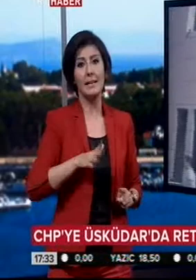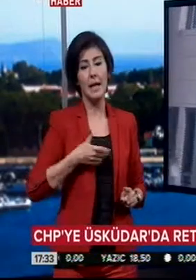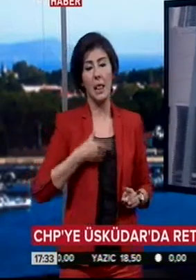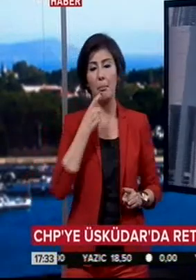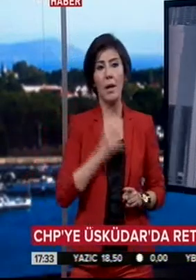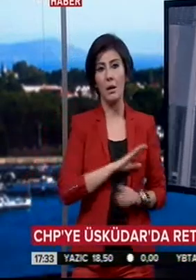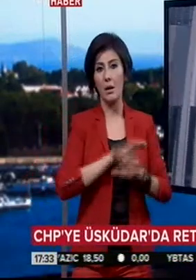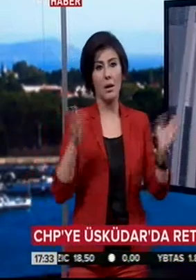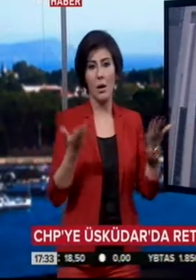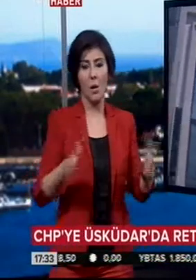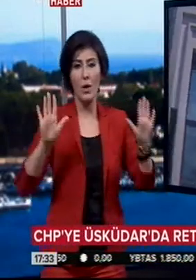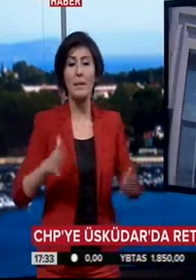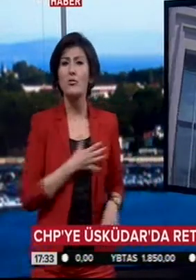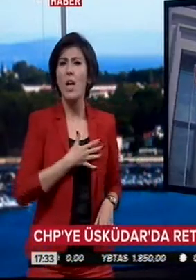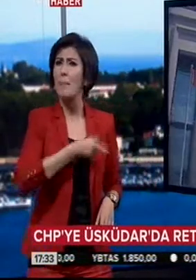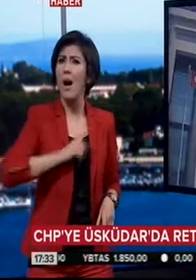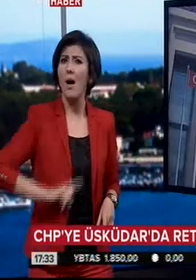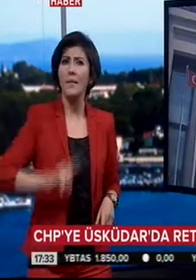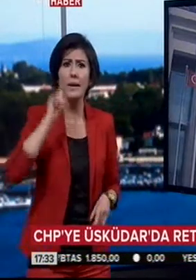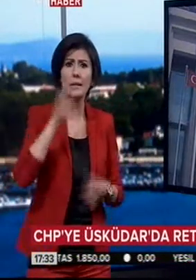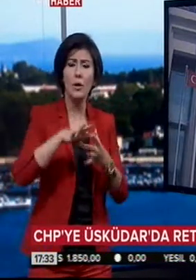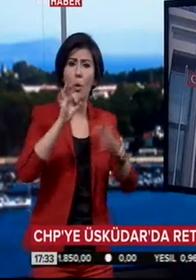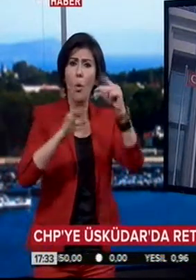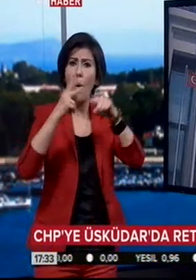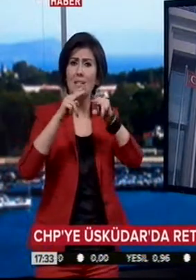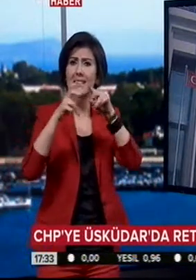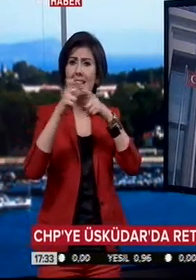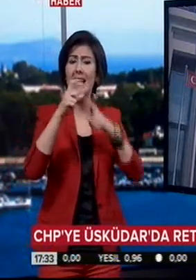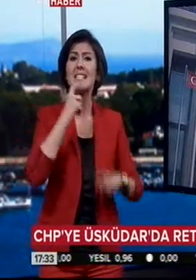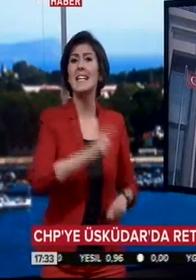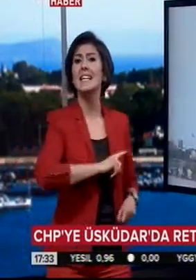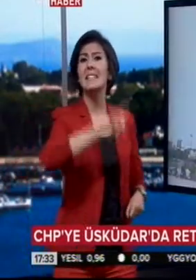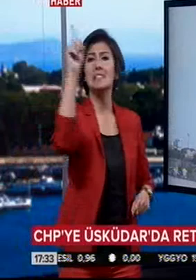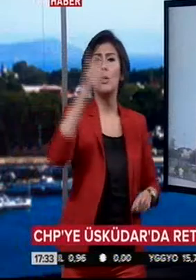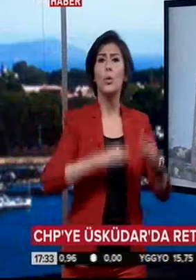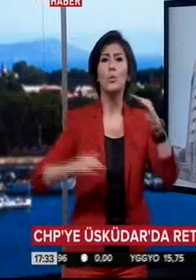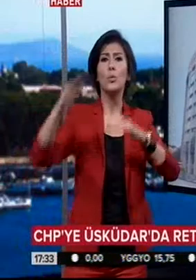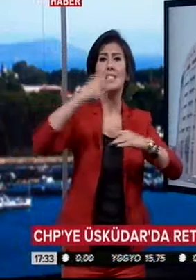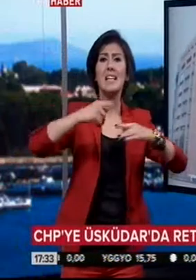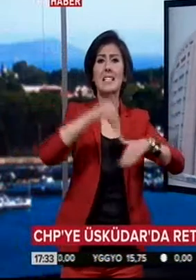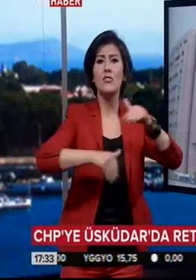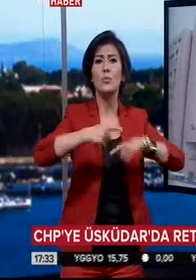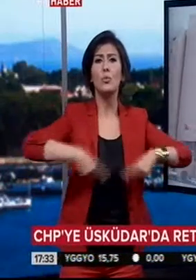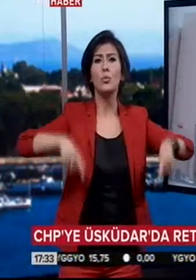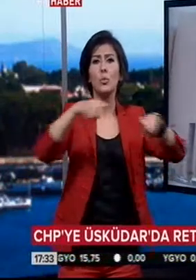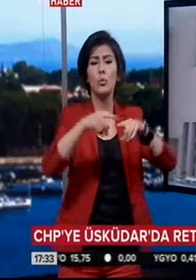talepleri reddetti. CHP adayı İhsan Özkes itirazlarını Yüksek Seçim Kurulu'na taşıyacaklarını